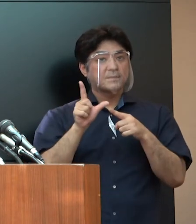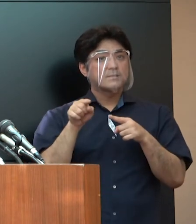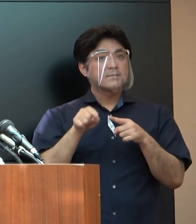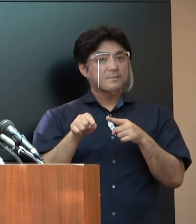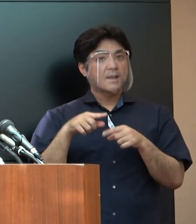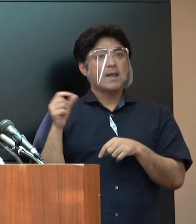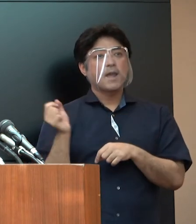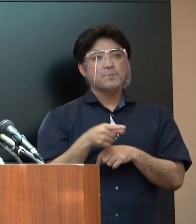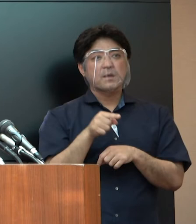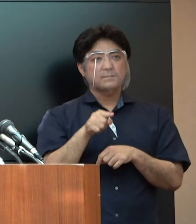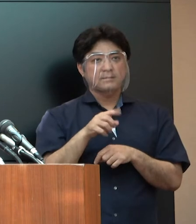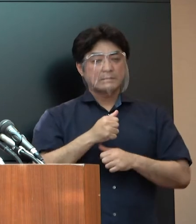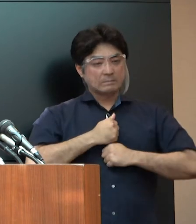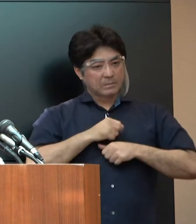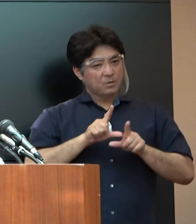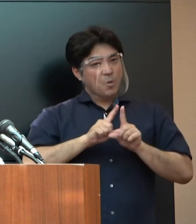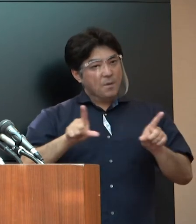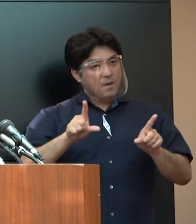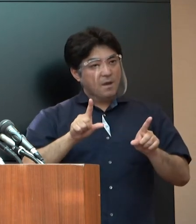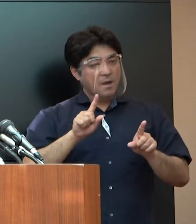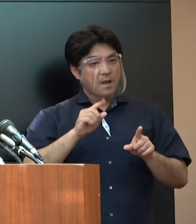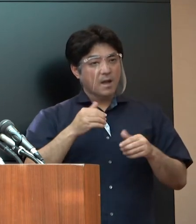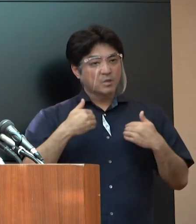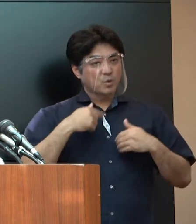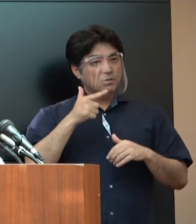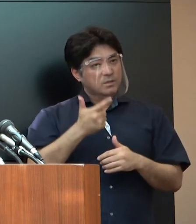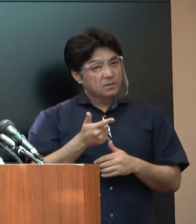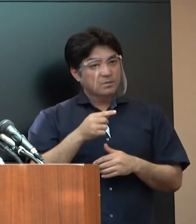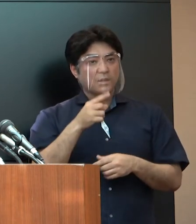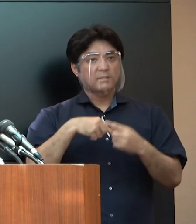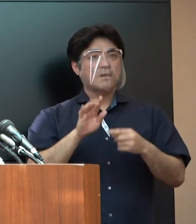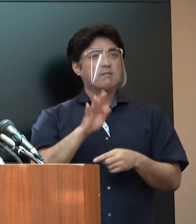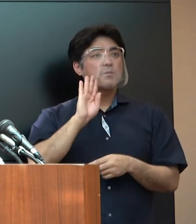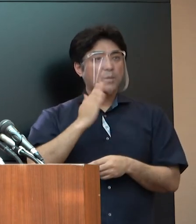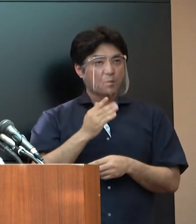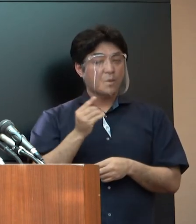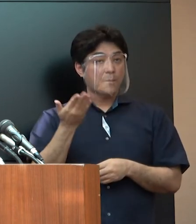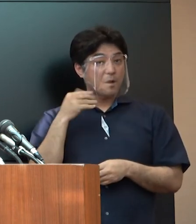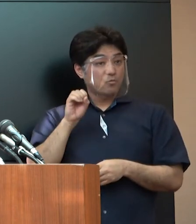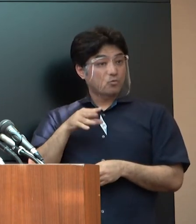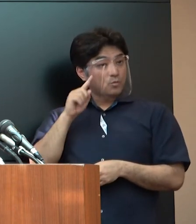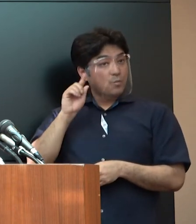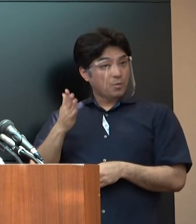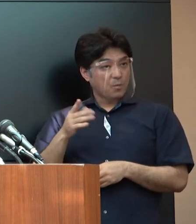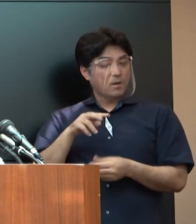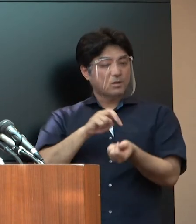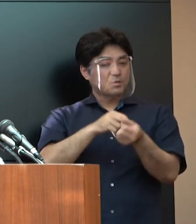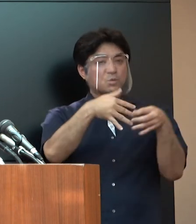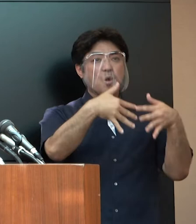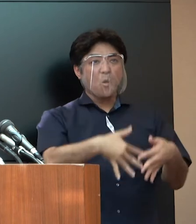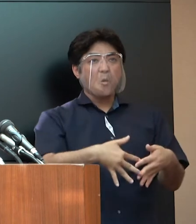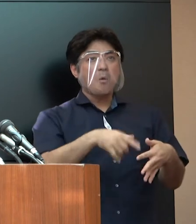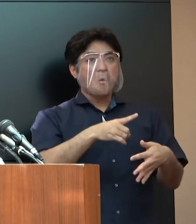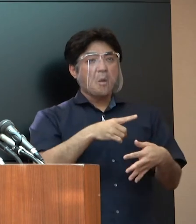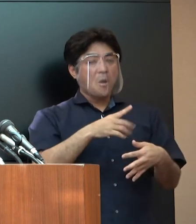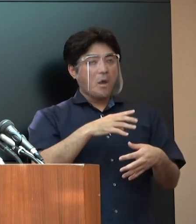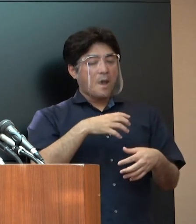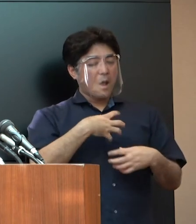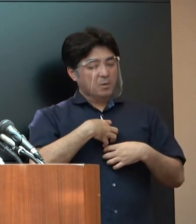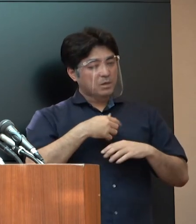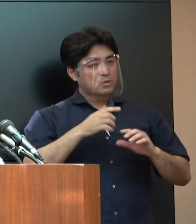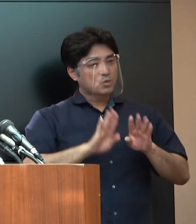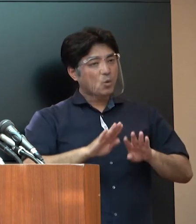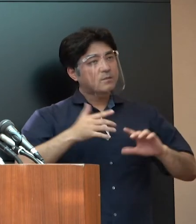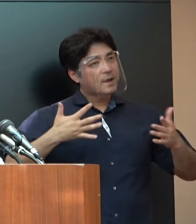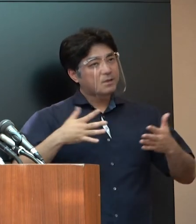めの展開呼びかけがいいのではないかということに関して、次は当時あの医療状況が逼迫してないという判断で見送っておられ